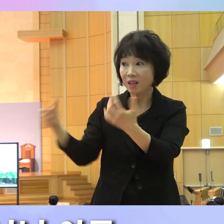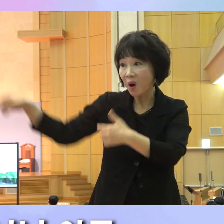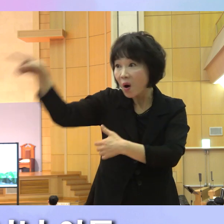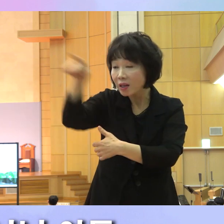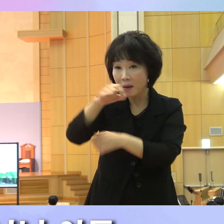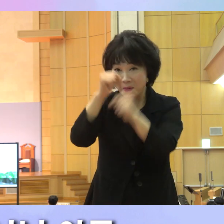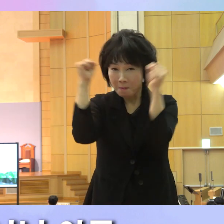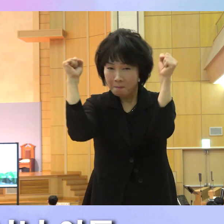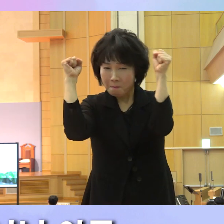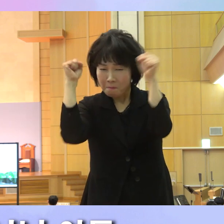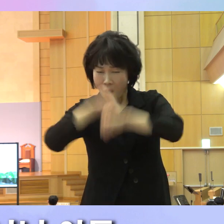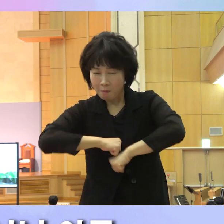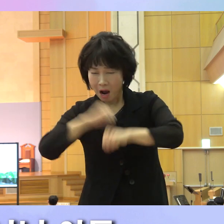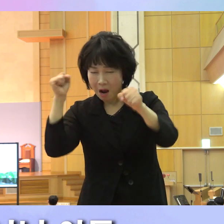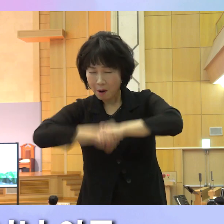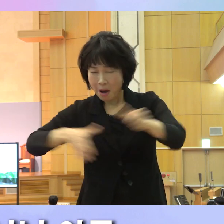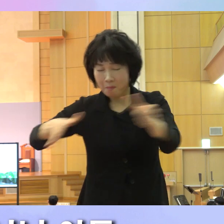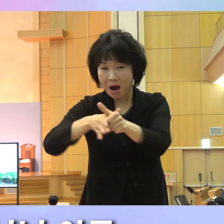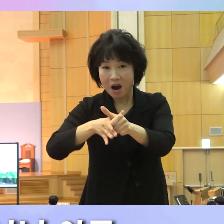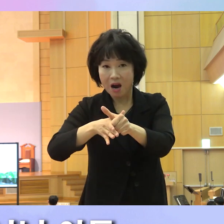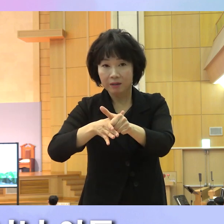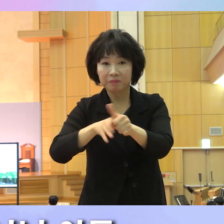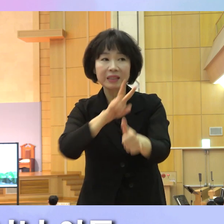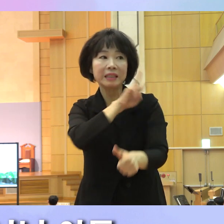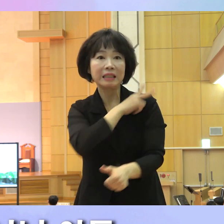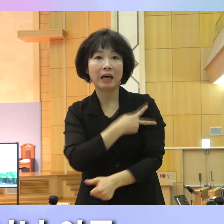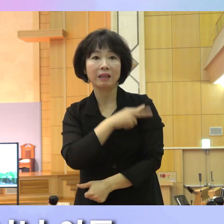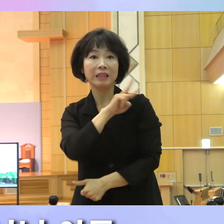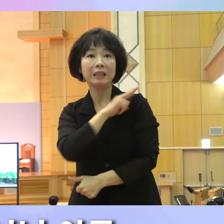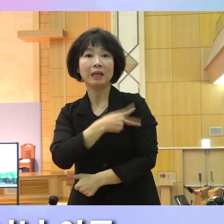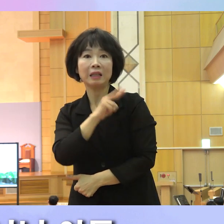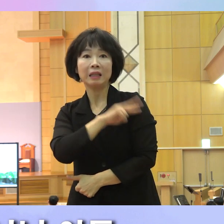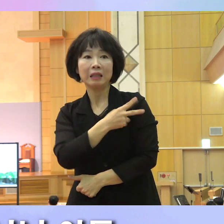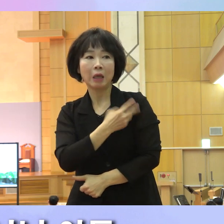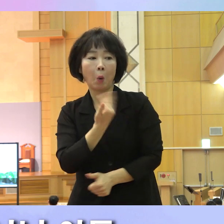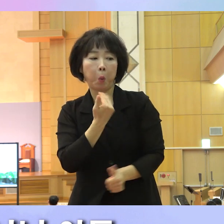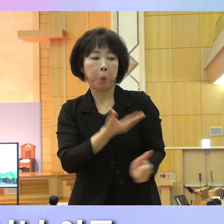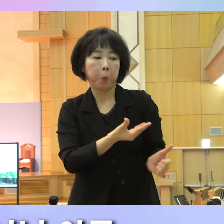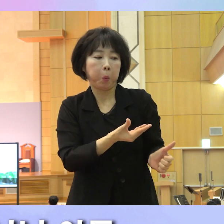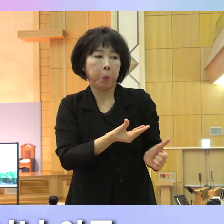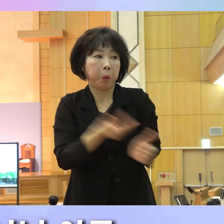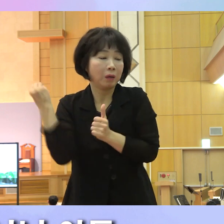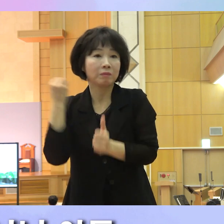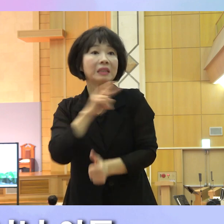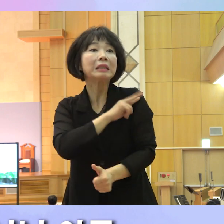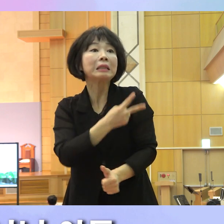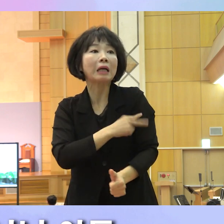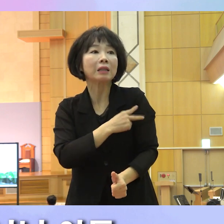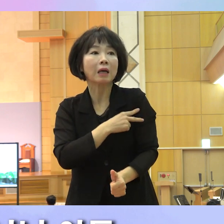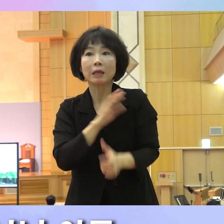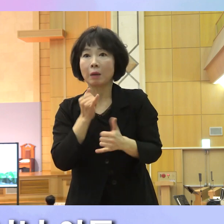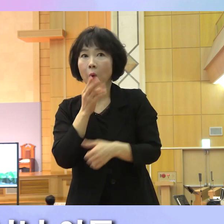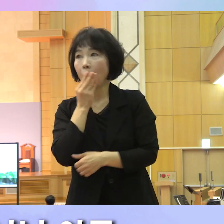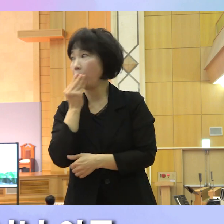할 이단을 가만히 끌어들여, 가만히란 말은 사람들 몰래